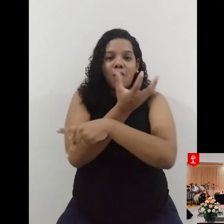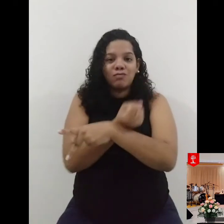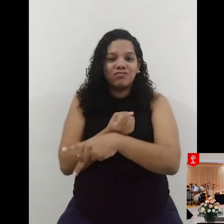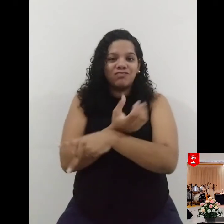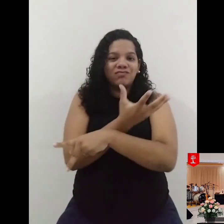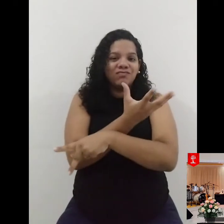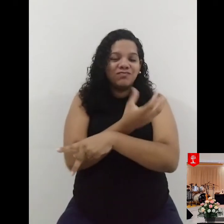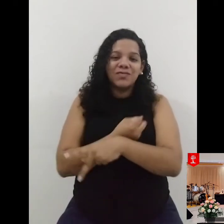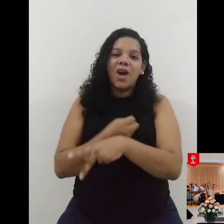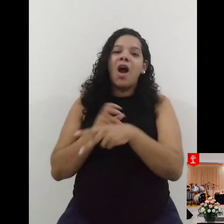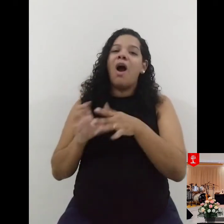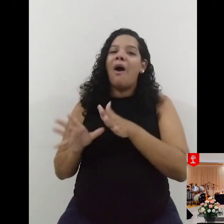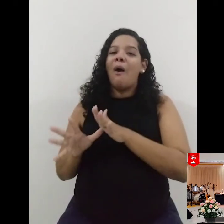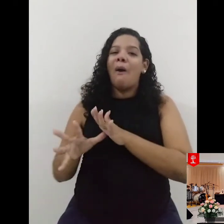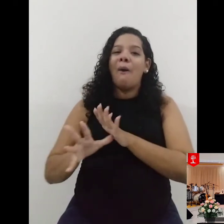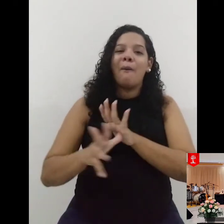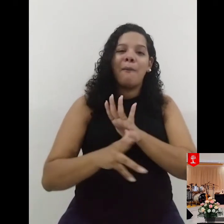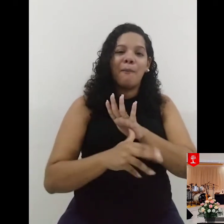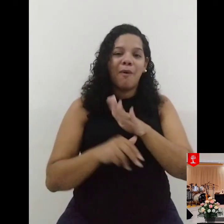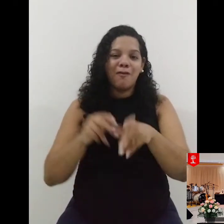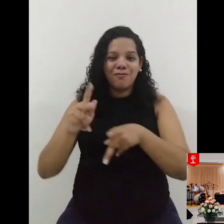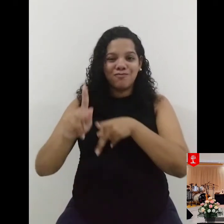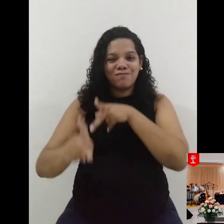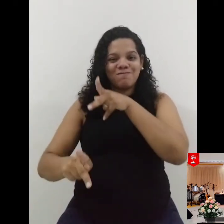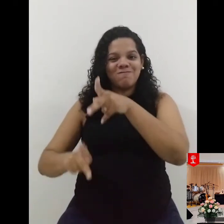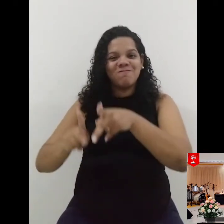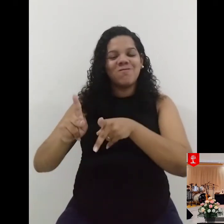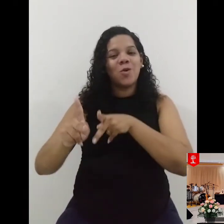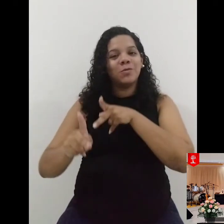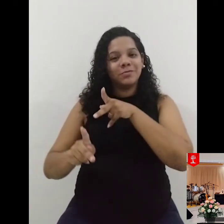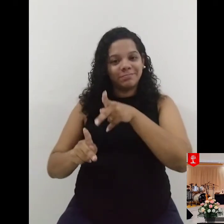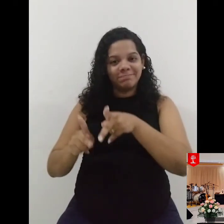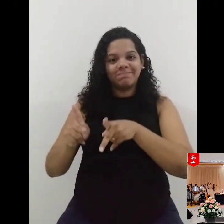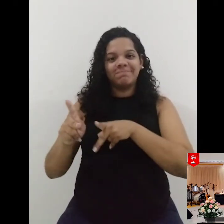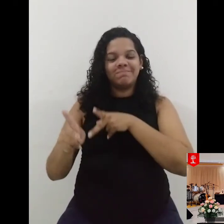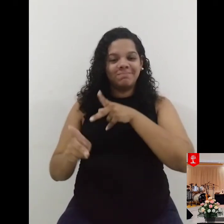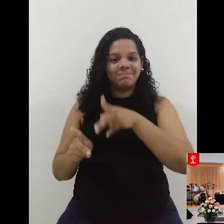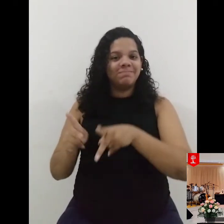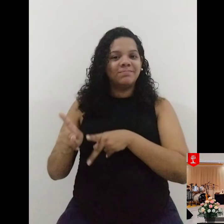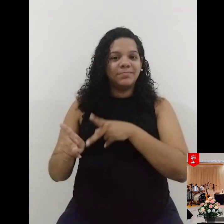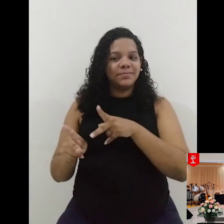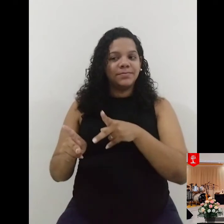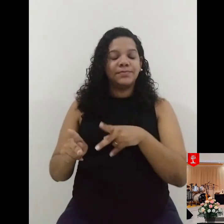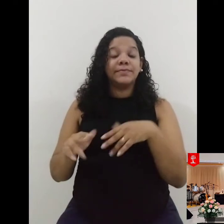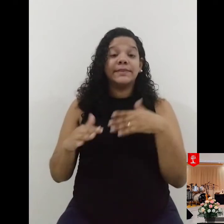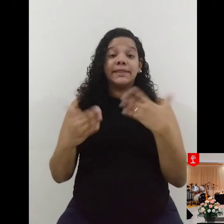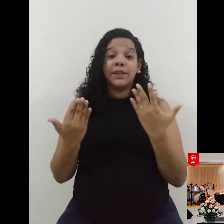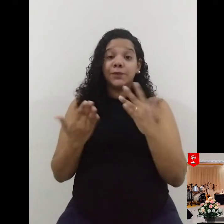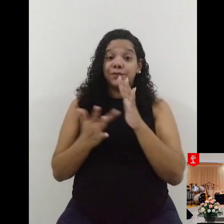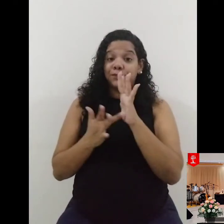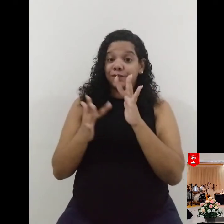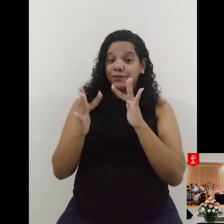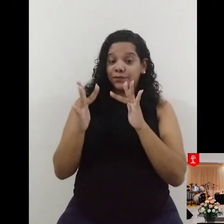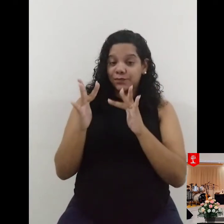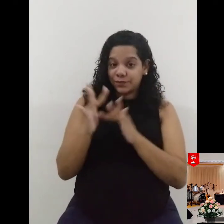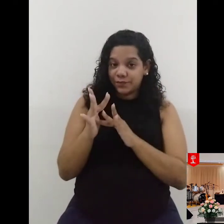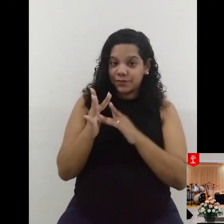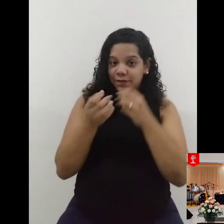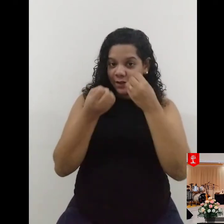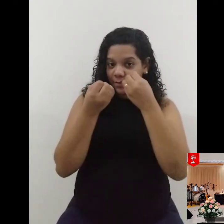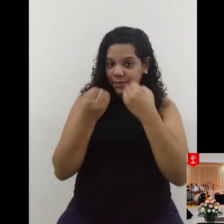no versículo 11 e versículo 12, nós vamos perceber a narrativa de Jesus, conforme essa parábola, a respeito da oração do